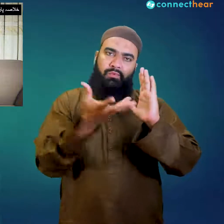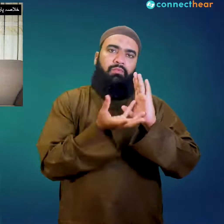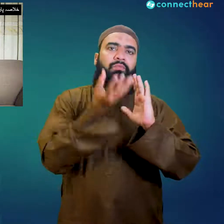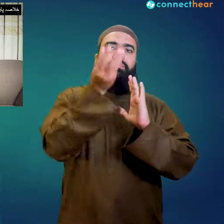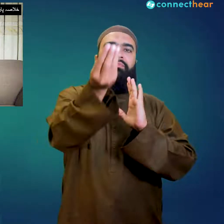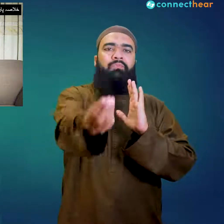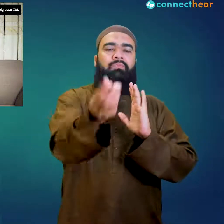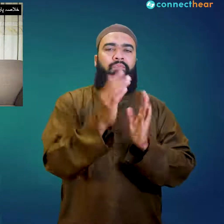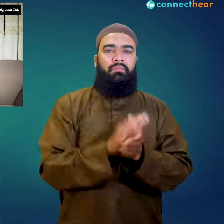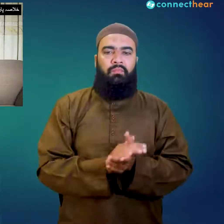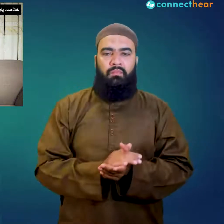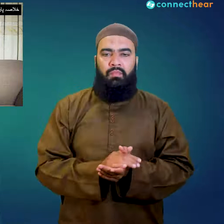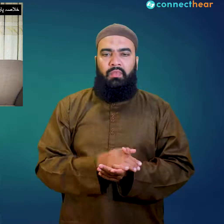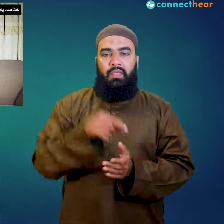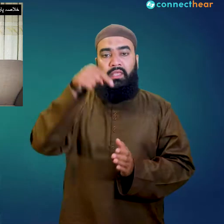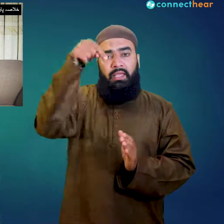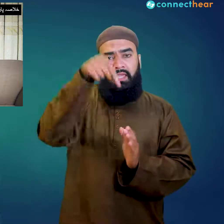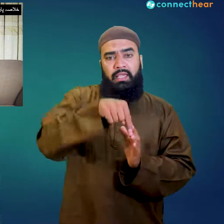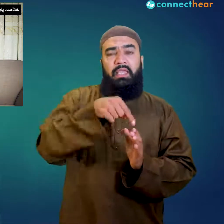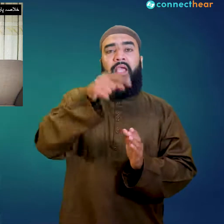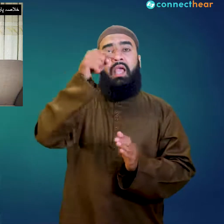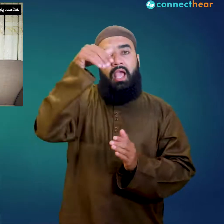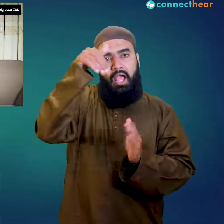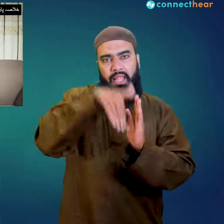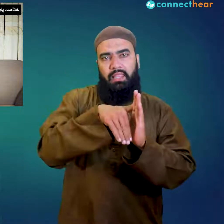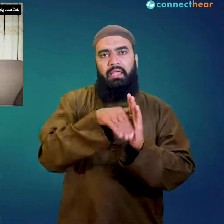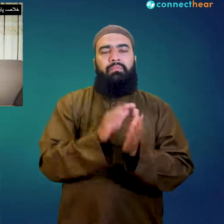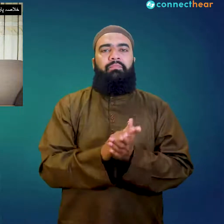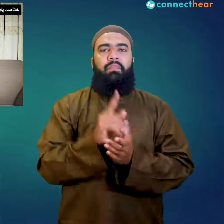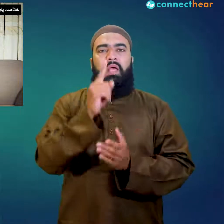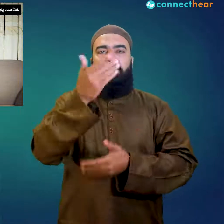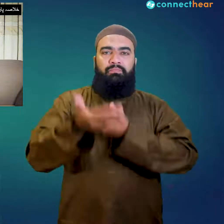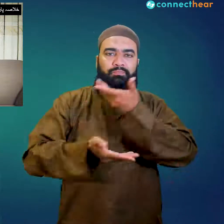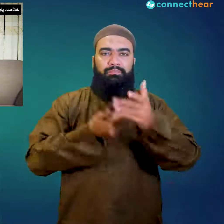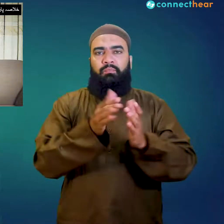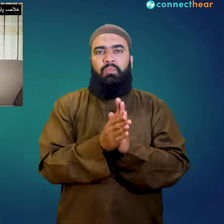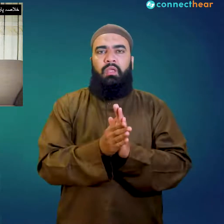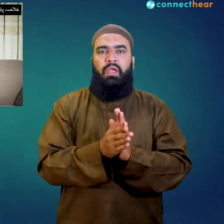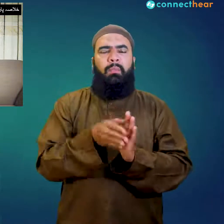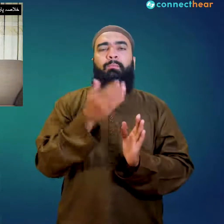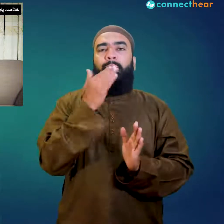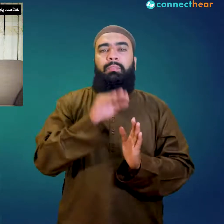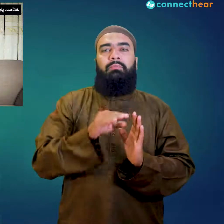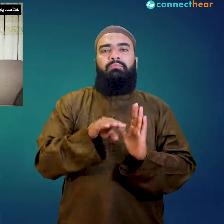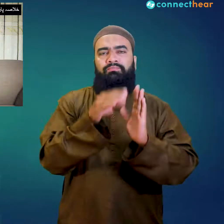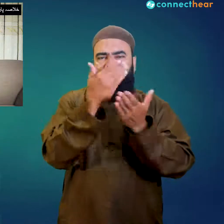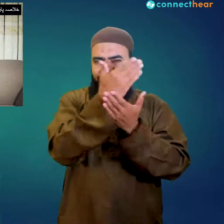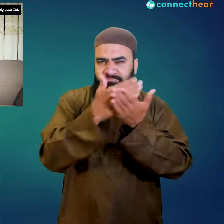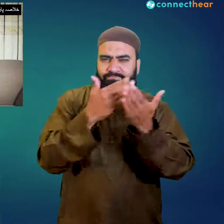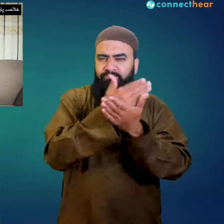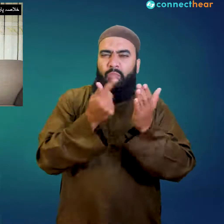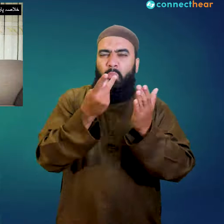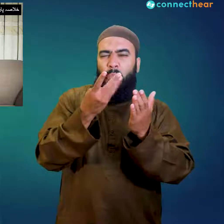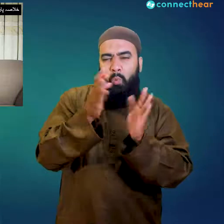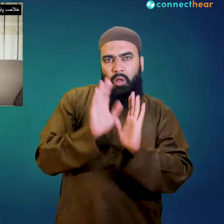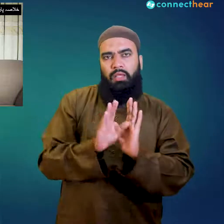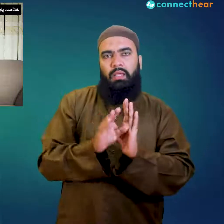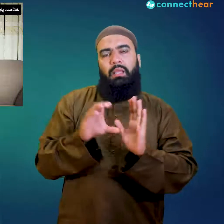پارہ نمبر 4 میں سورہ آل عمران، جو کہ پارہ نمبر 3 سے جاری